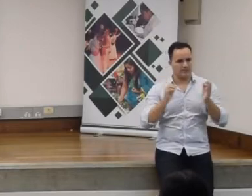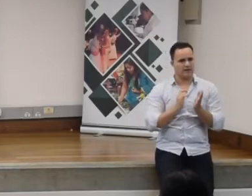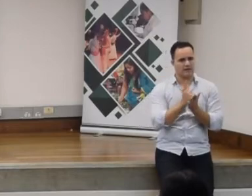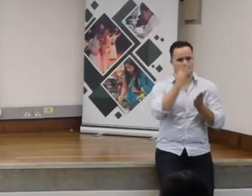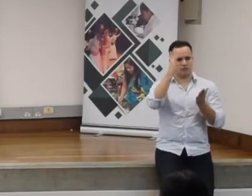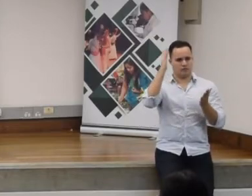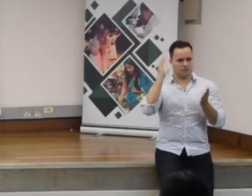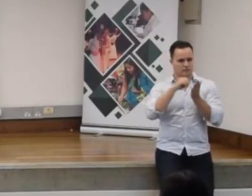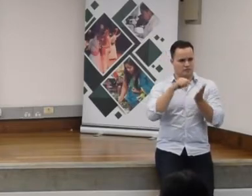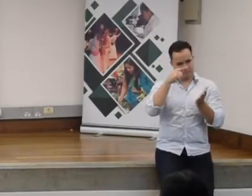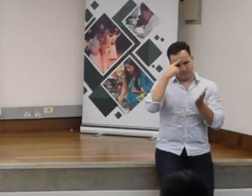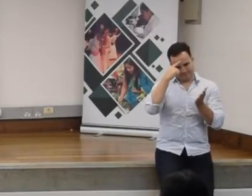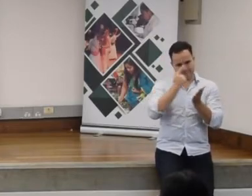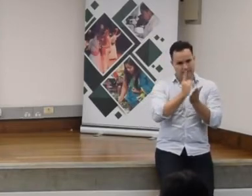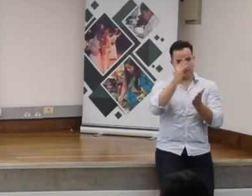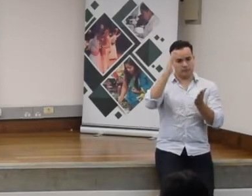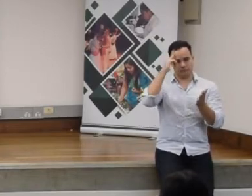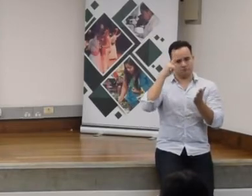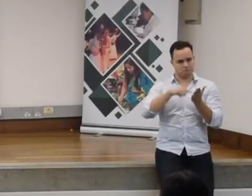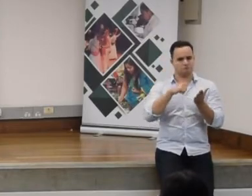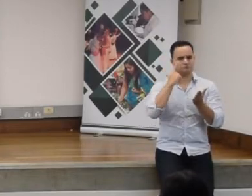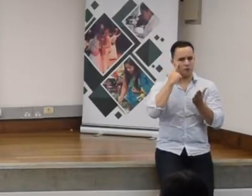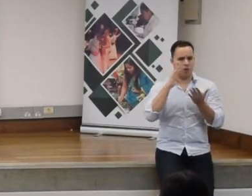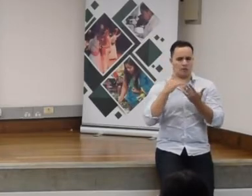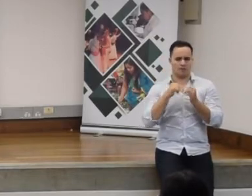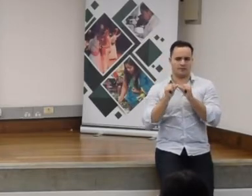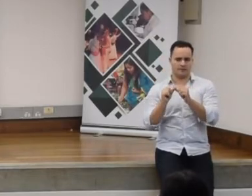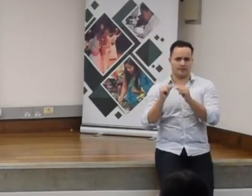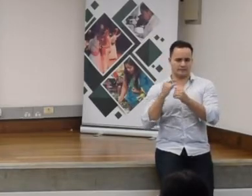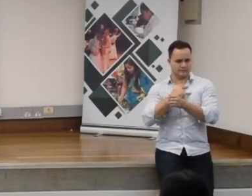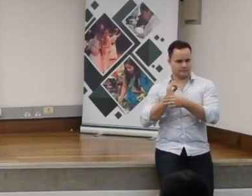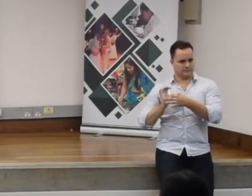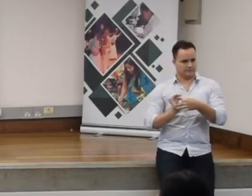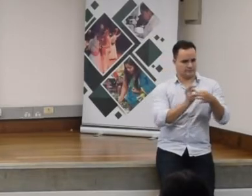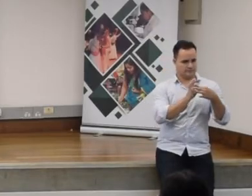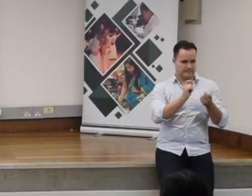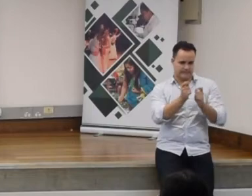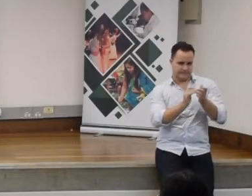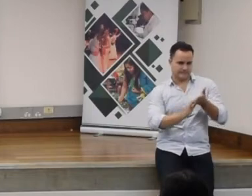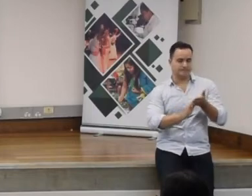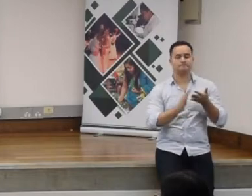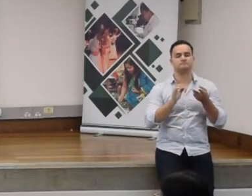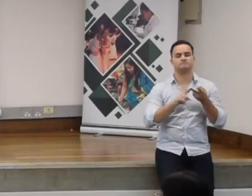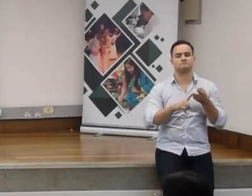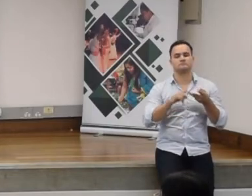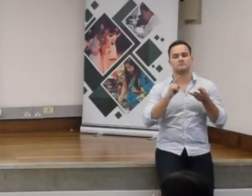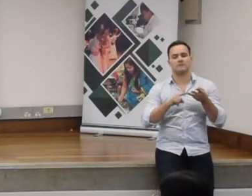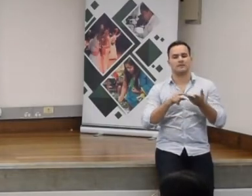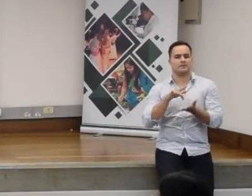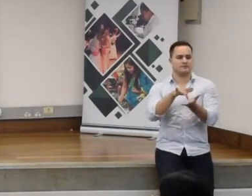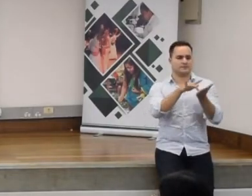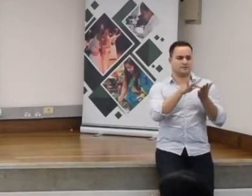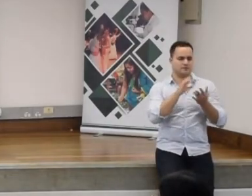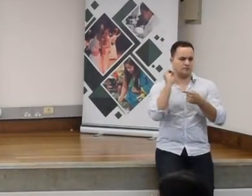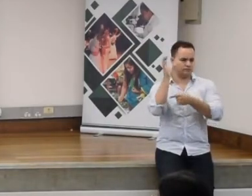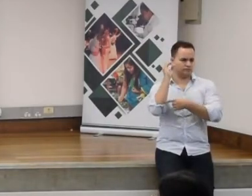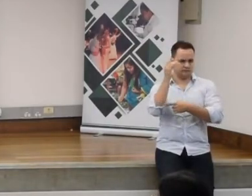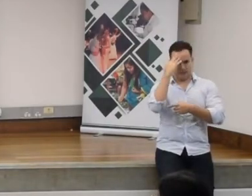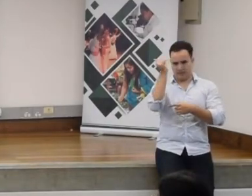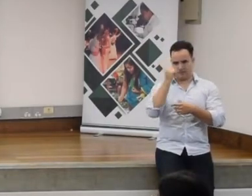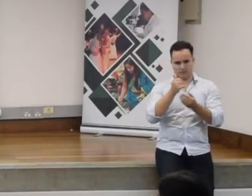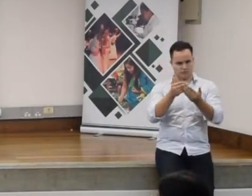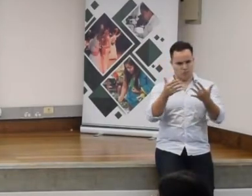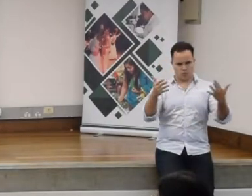del libro en el marco de permanencia universitaria, la participación por supuesto en eventos